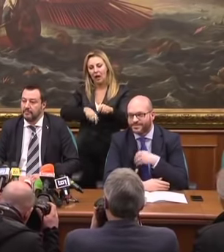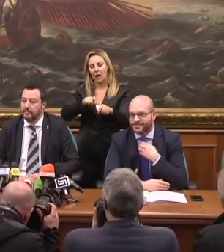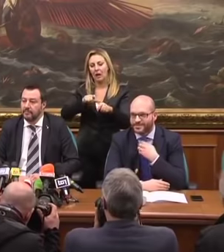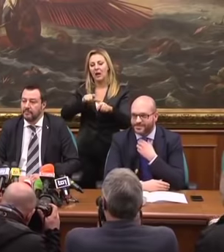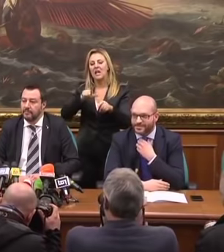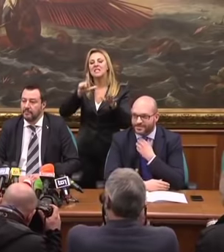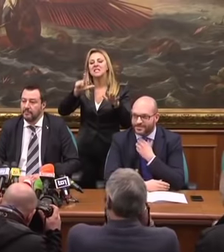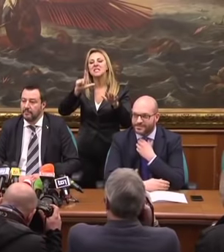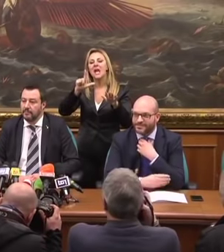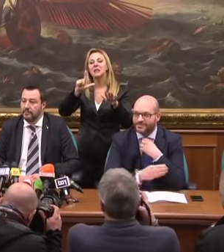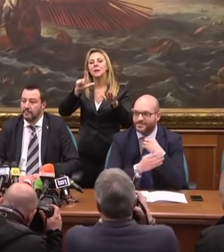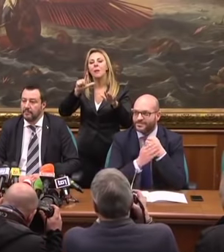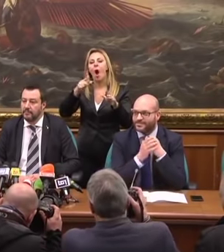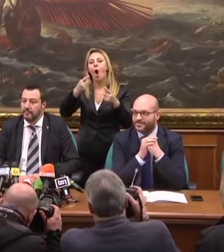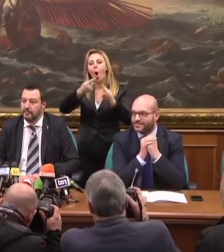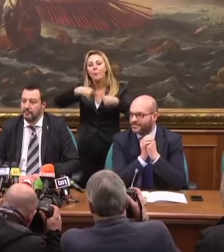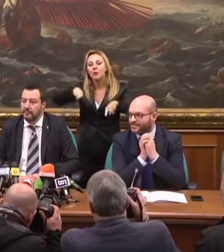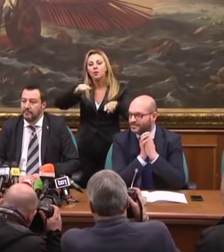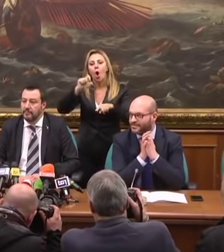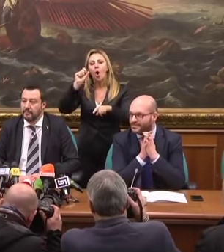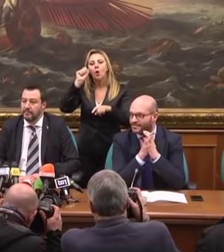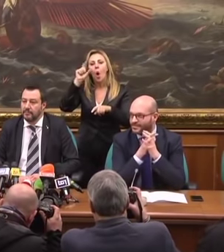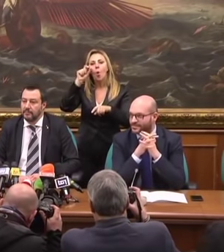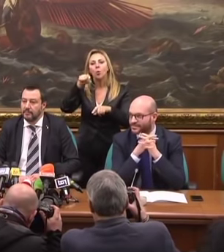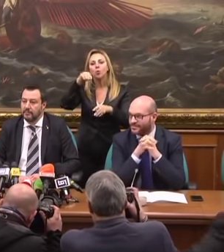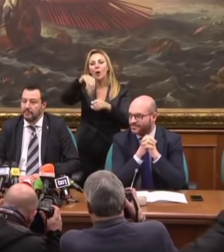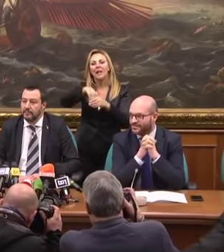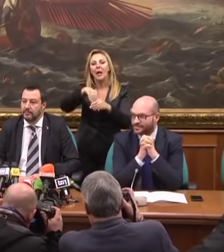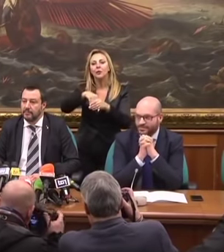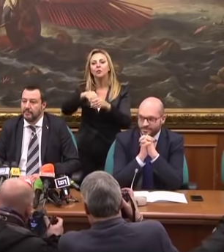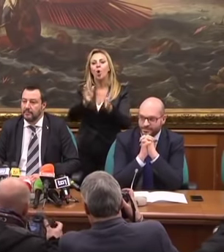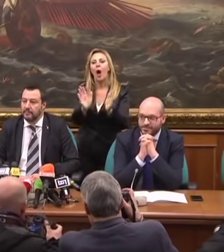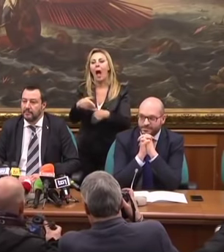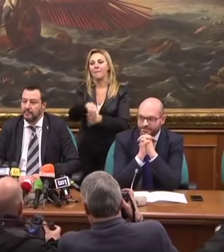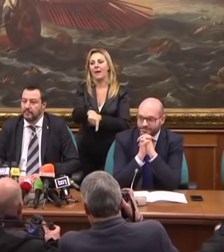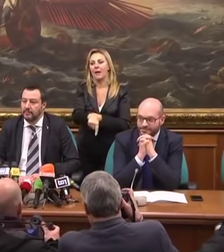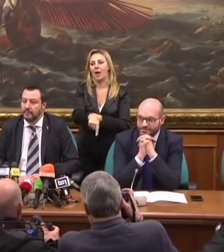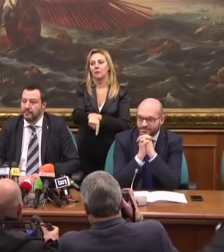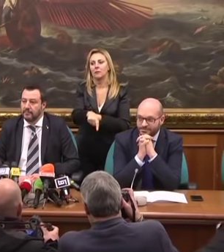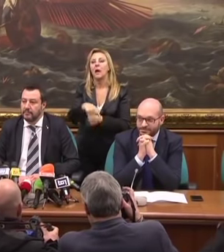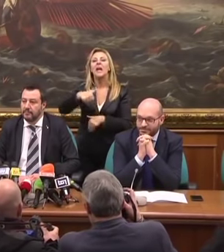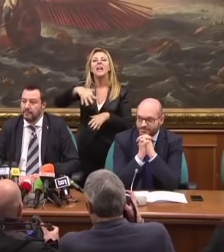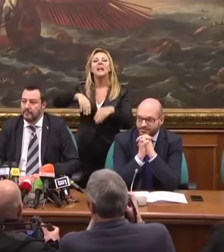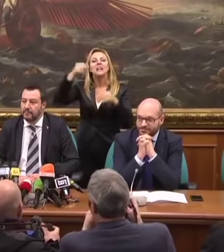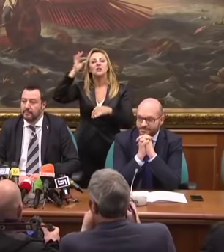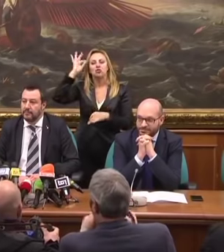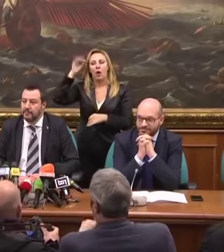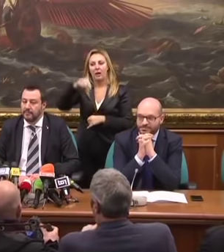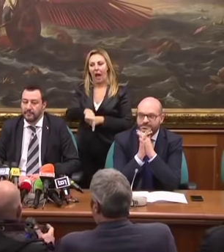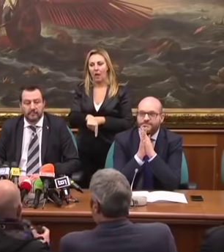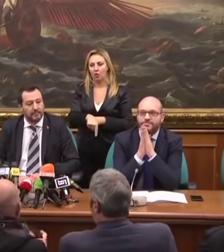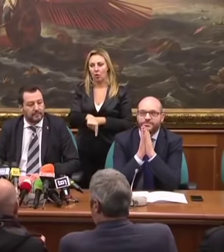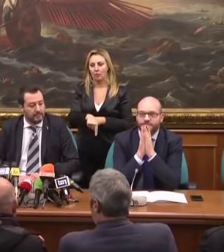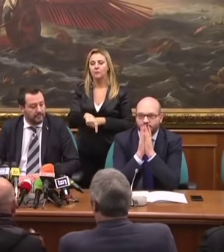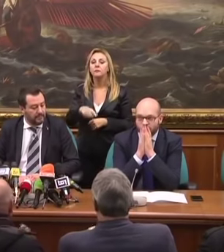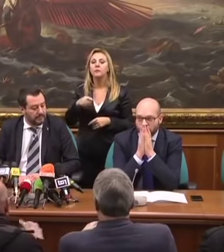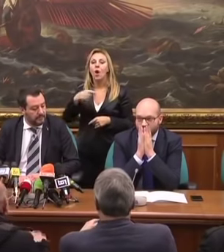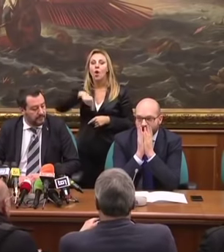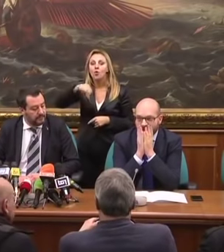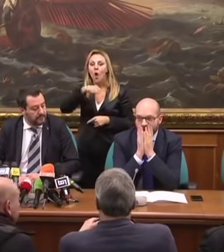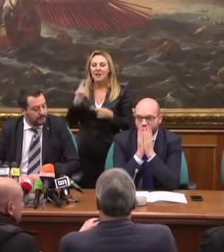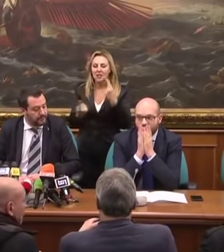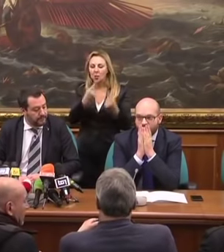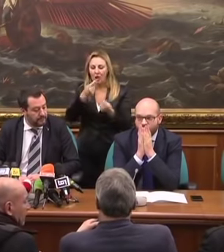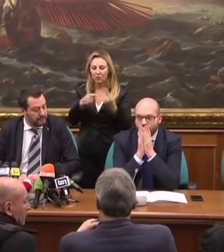settima Commissione Cultura della Camera i primi giorni di gennaio. Il contesto ovviamente in cui andiamo a